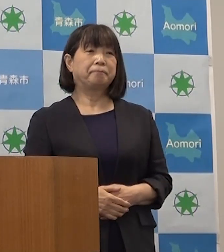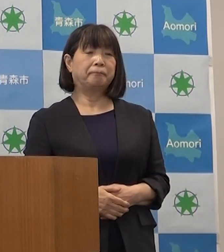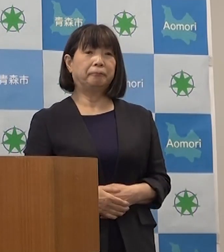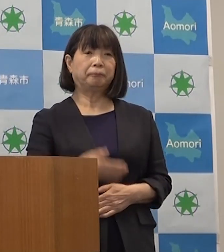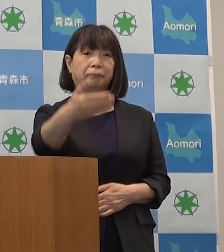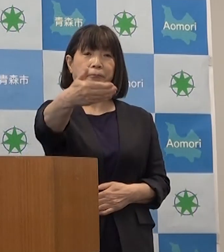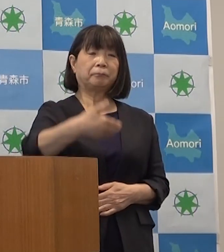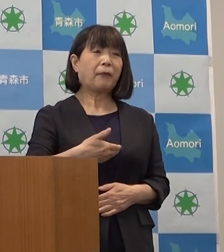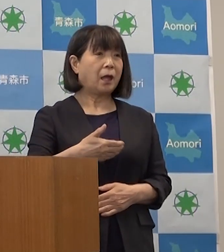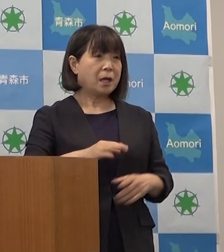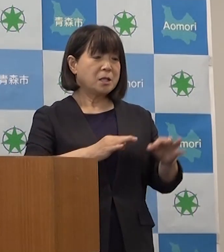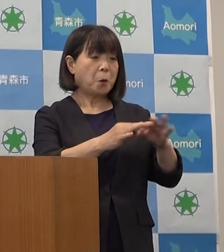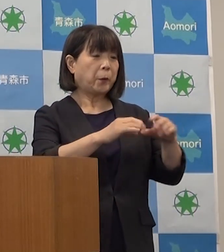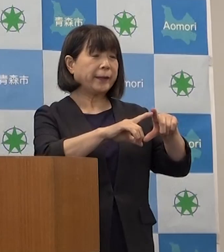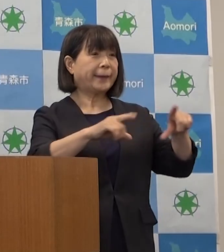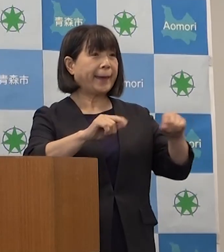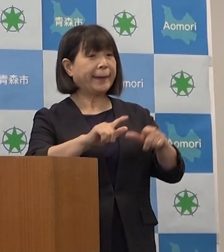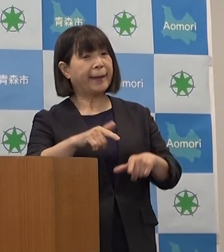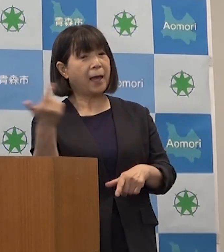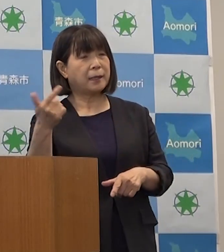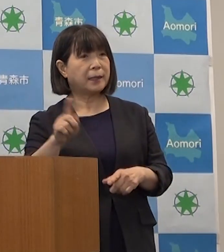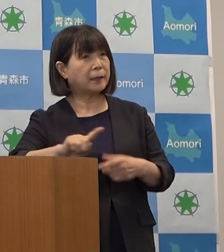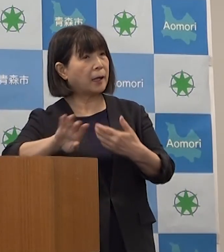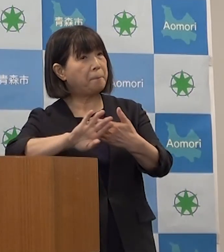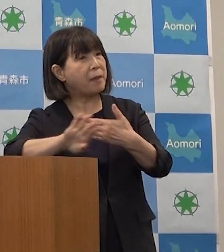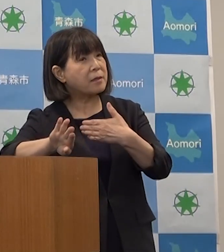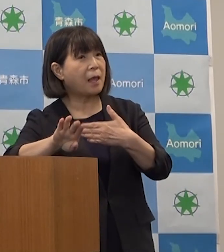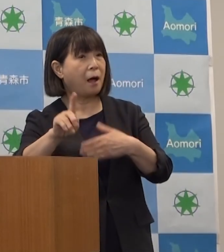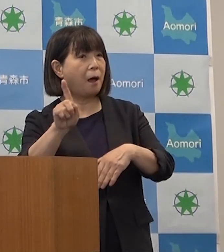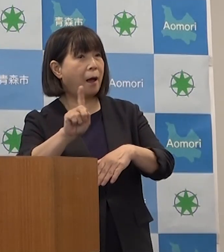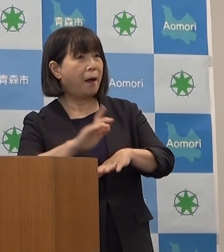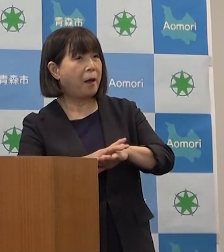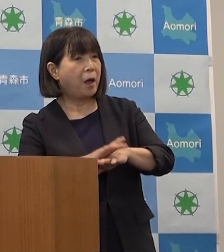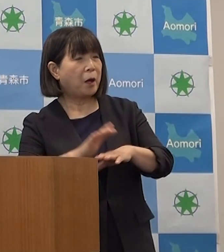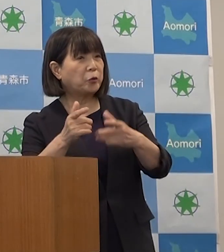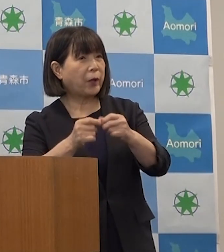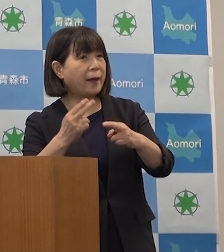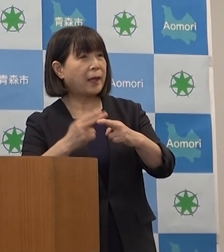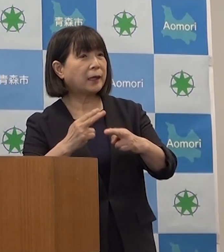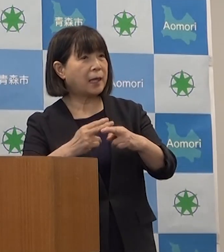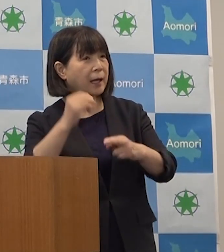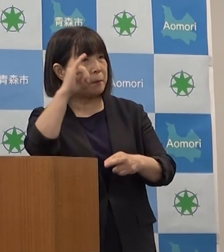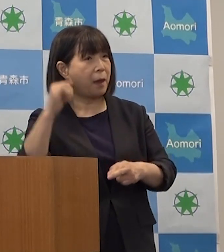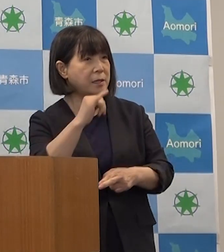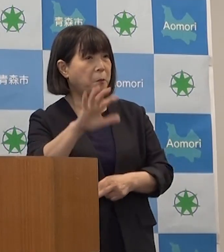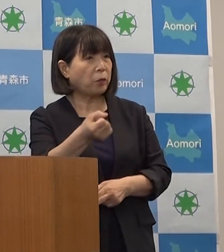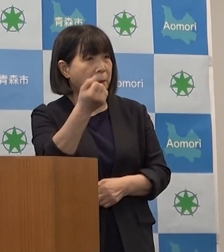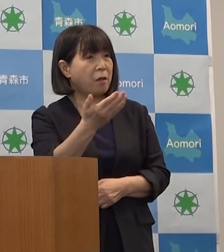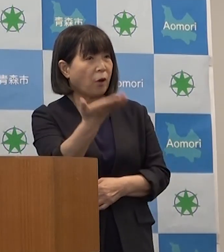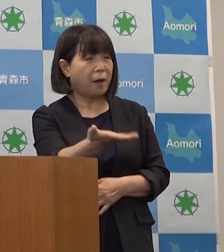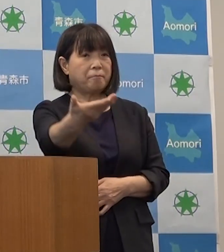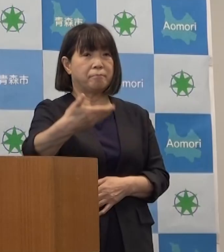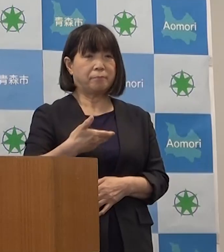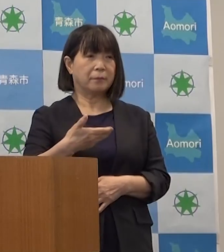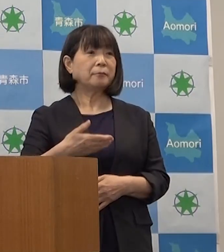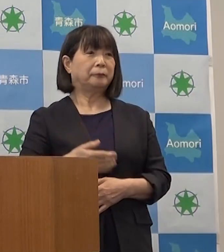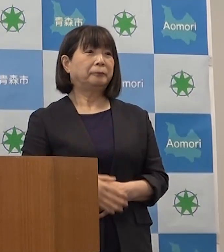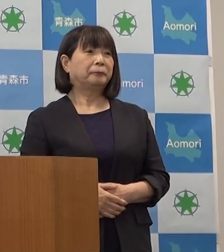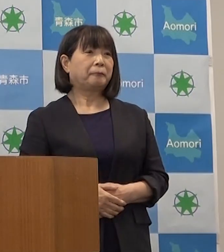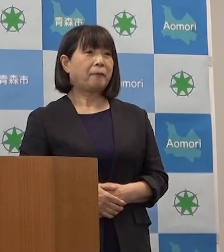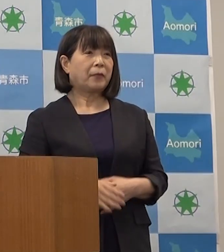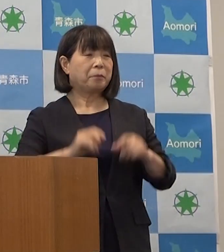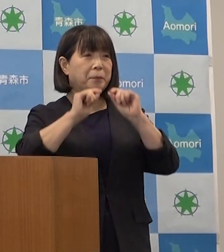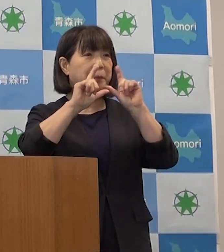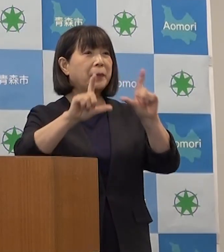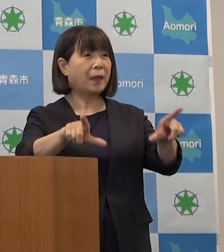商品券以外の形というのもなんか、もうすでに具体的なイメージがあるってことか。 他の地域でやってる